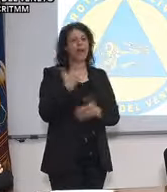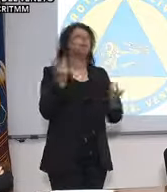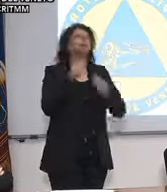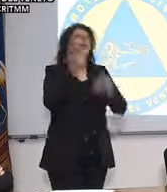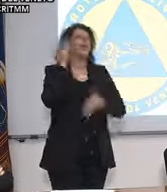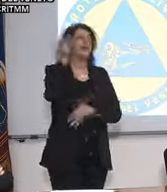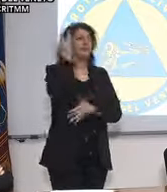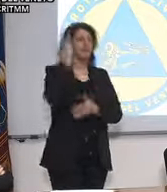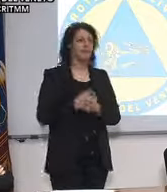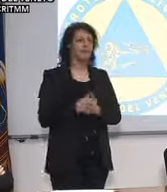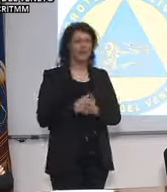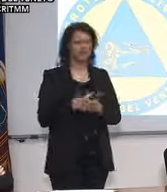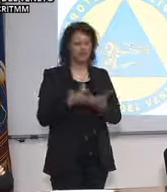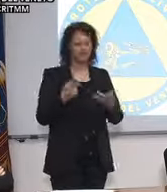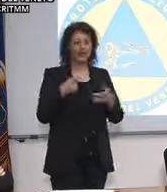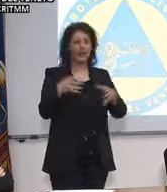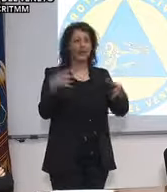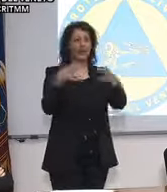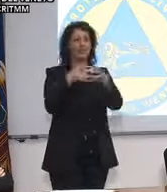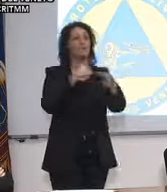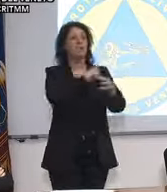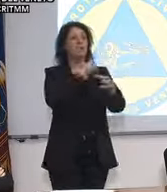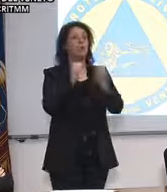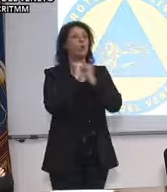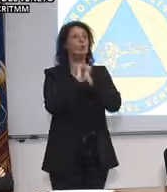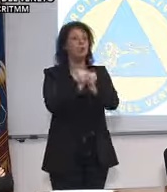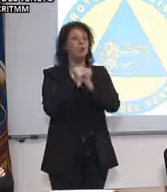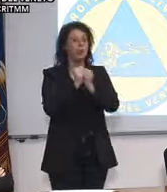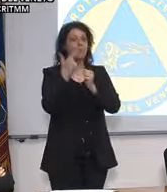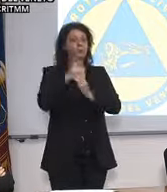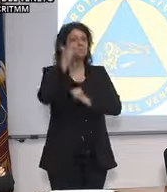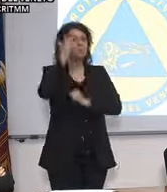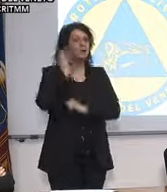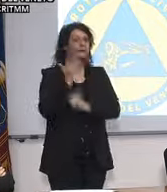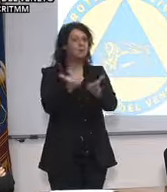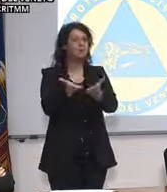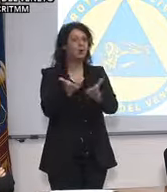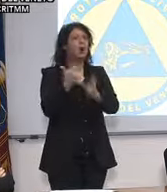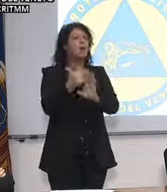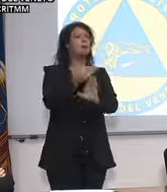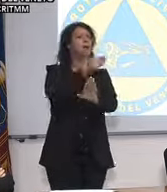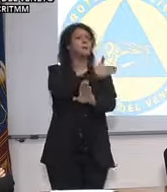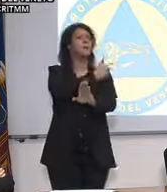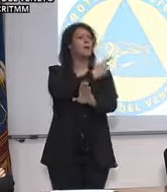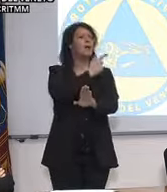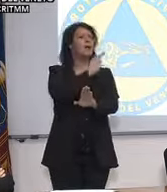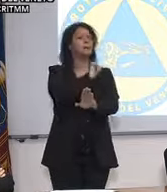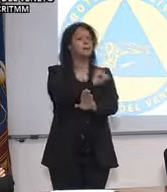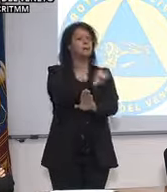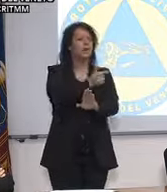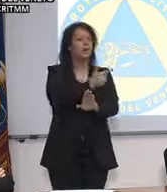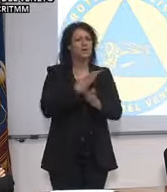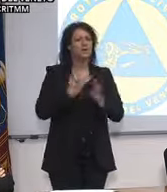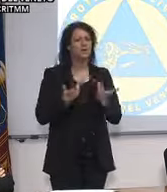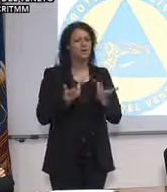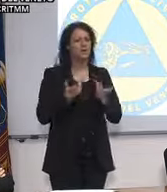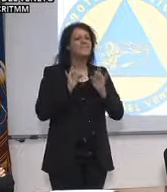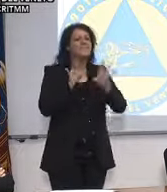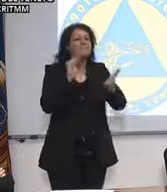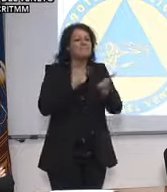rischio, prima sì, non lo so, in base a che regola. Se il virus c'è sempre, no? Se il virus c'è